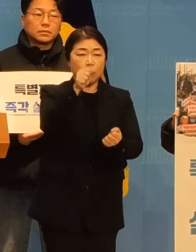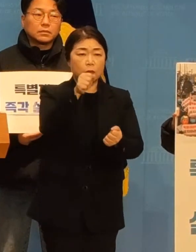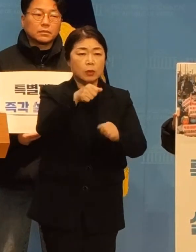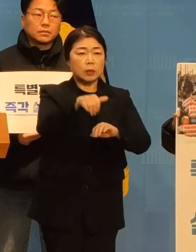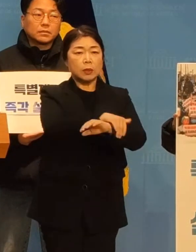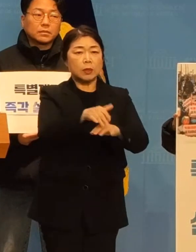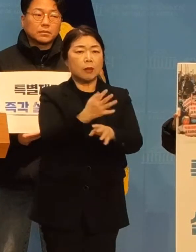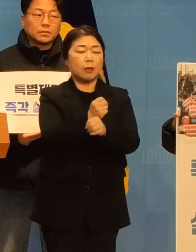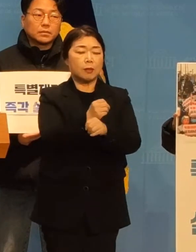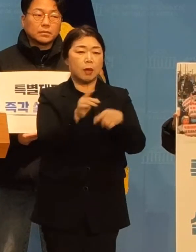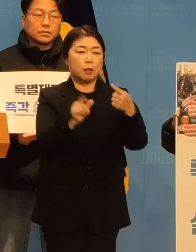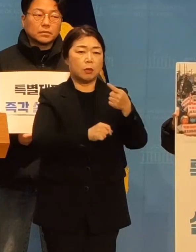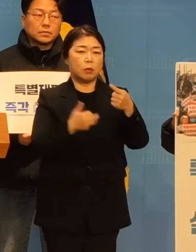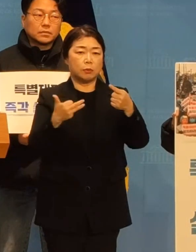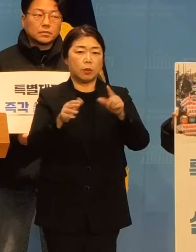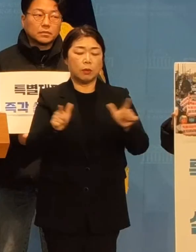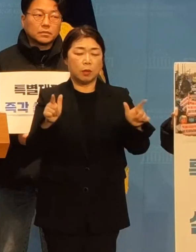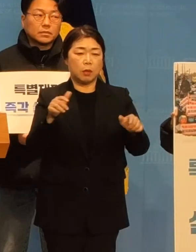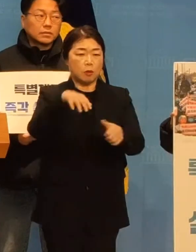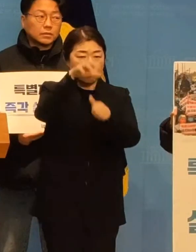구속기간 만료를 앞두고